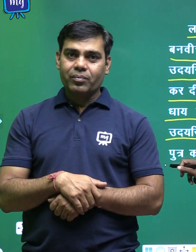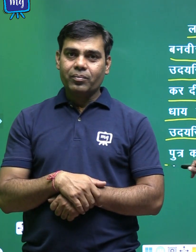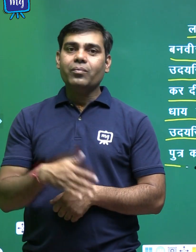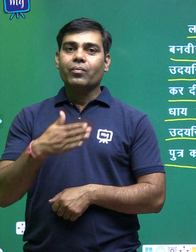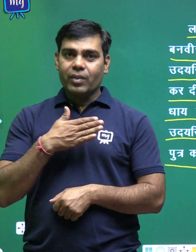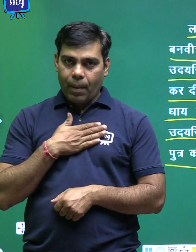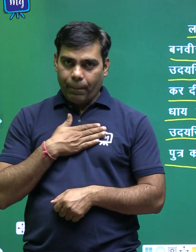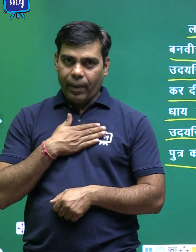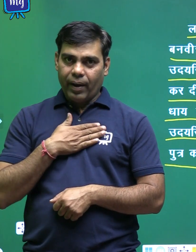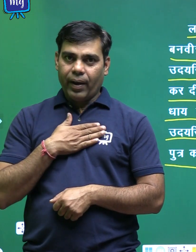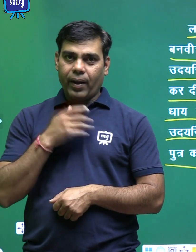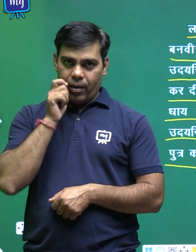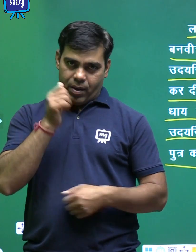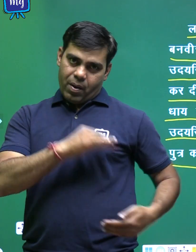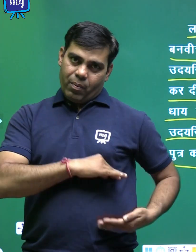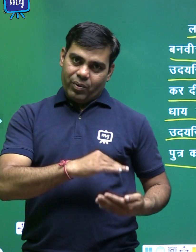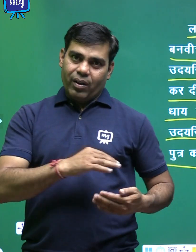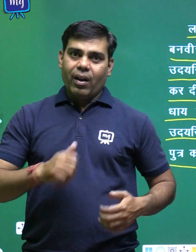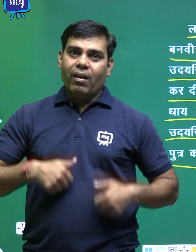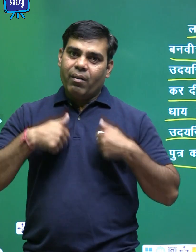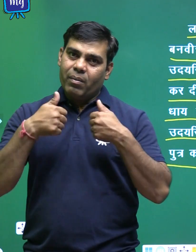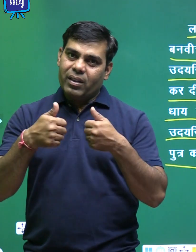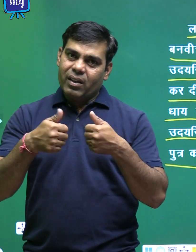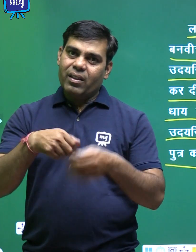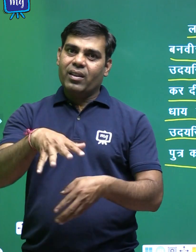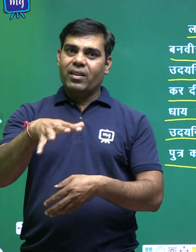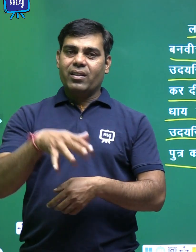अपने पुत्र का बलिदान दे दिया।